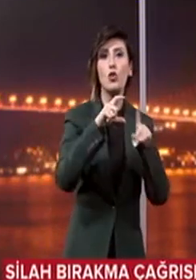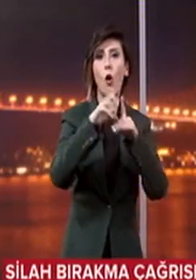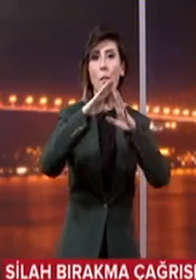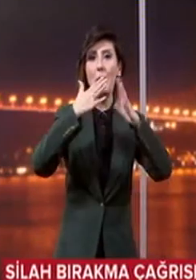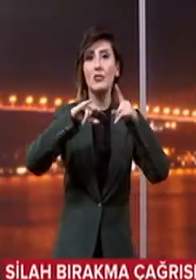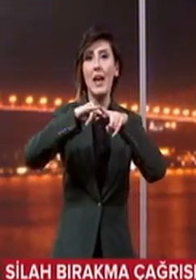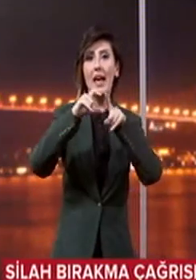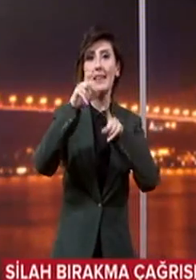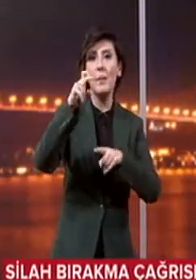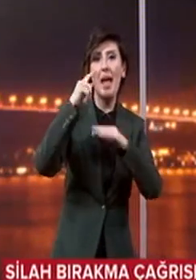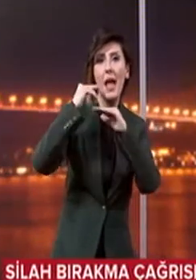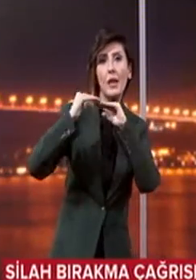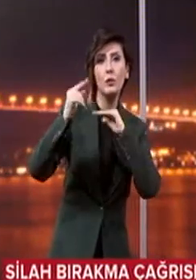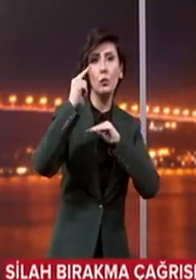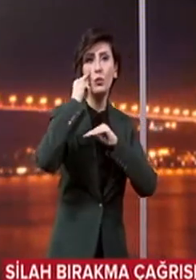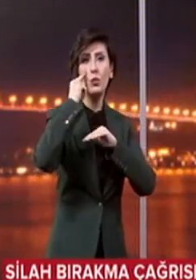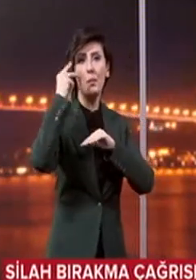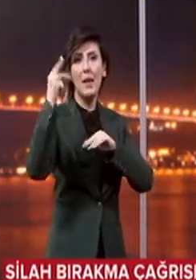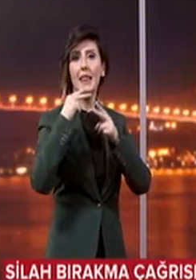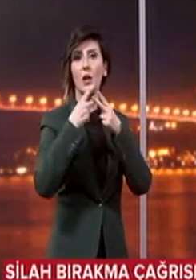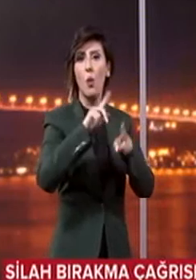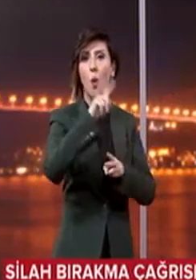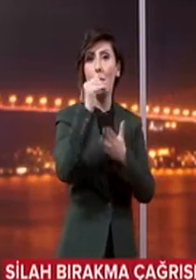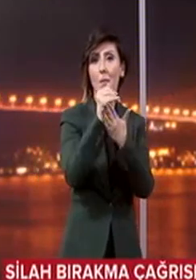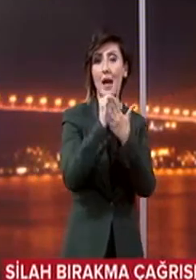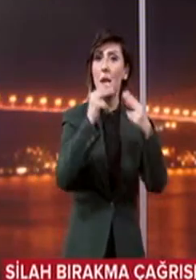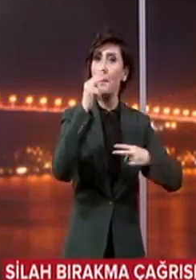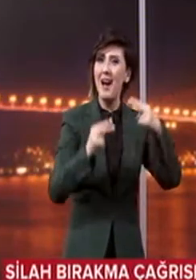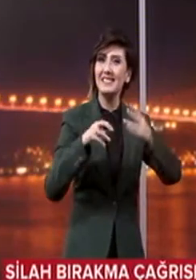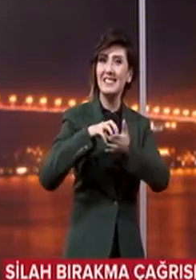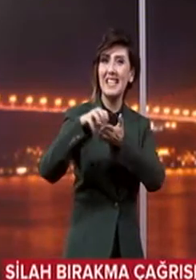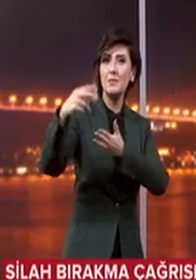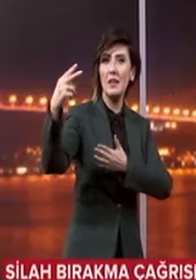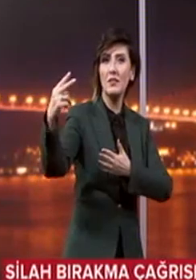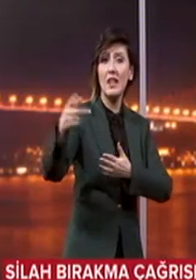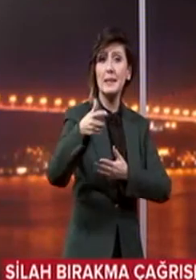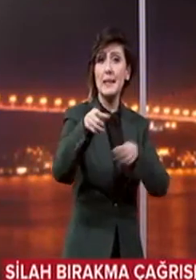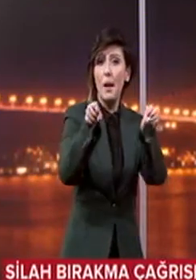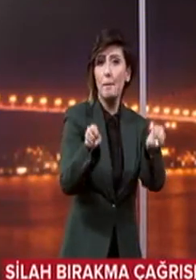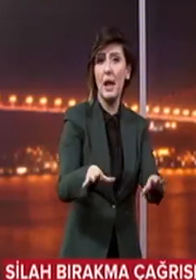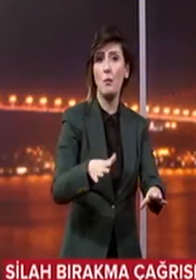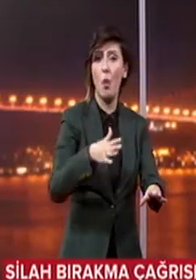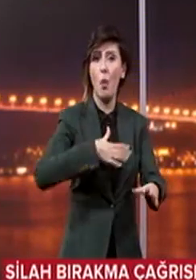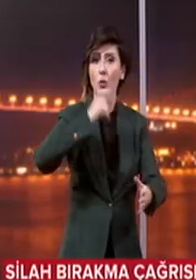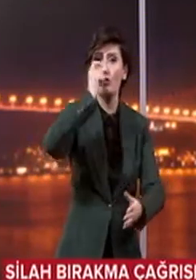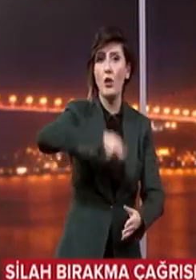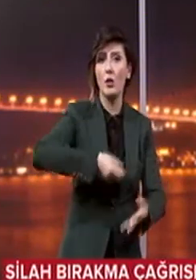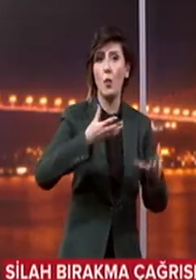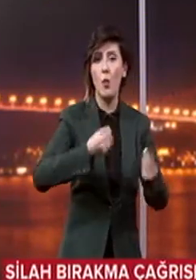HDP heyeti ve hükümet kanadının açıkladığı 10 maddenin bazı kesimler tarafından silah bırakmanın ön şartı olarak görülmesini